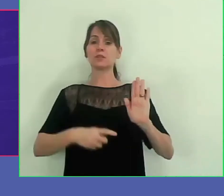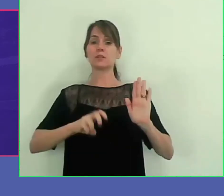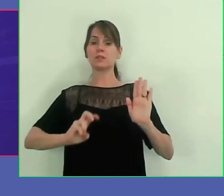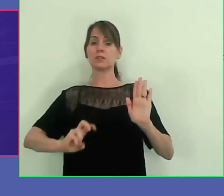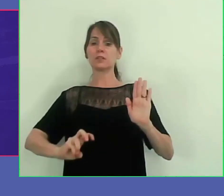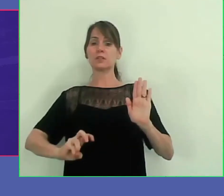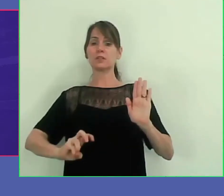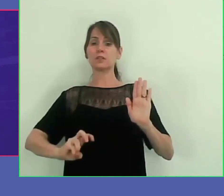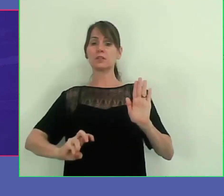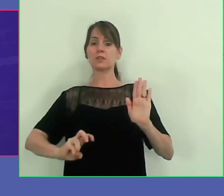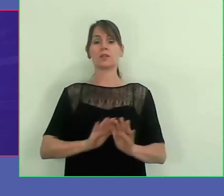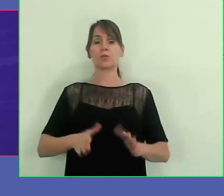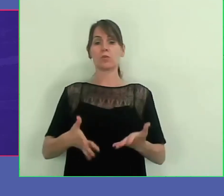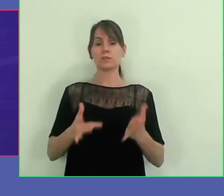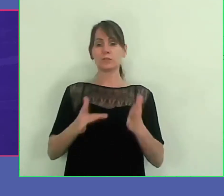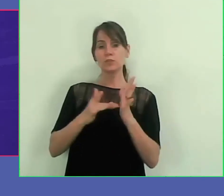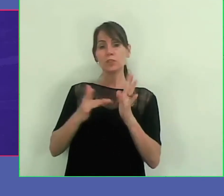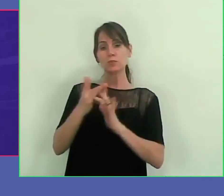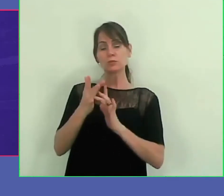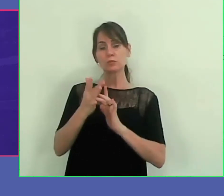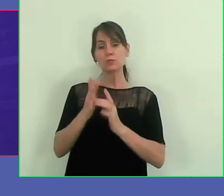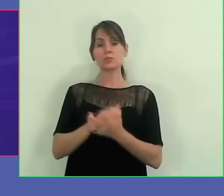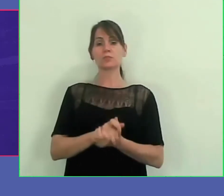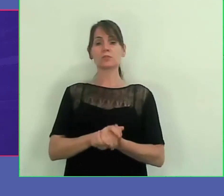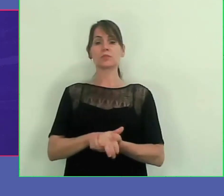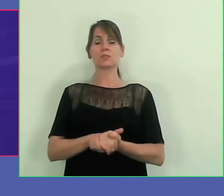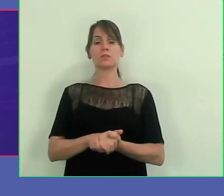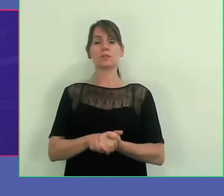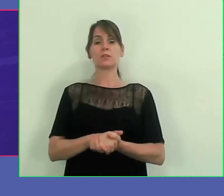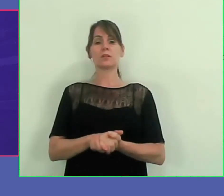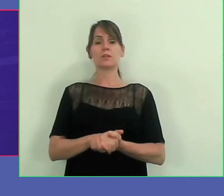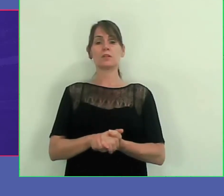né? João 3.